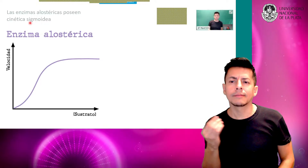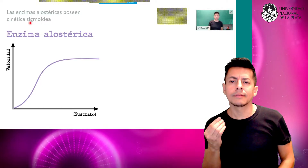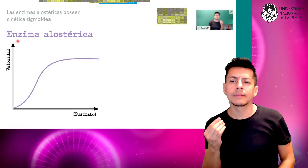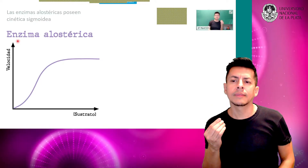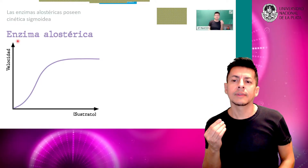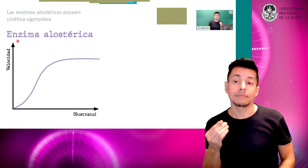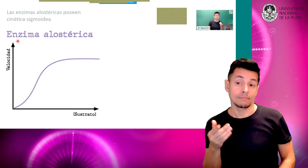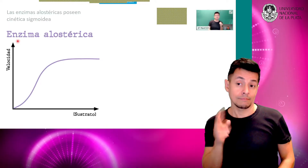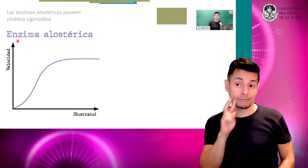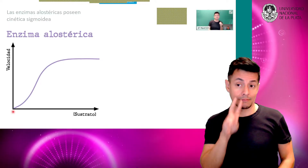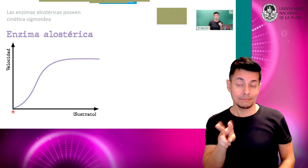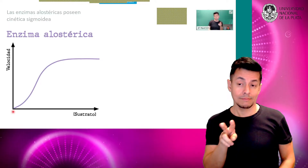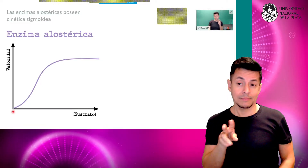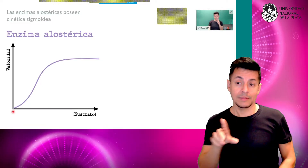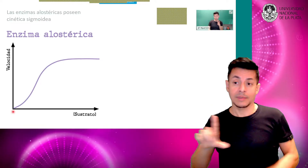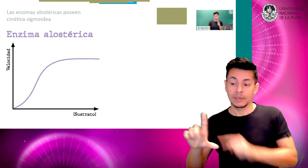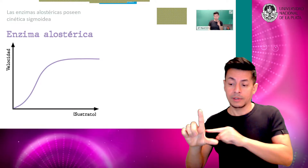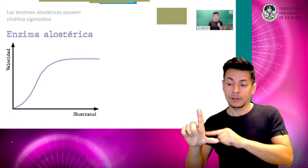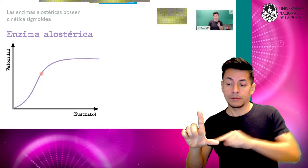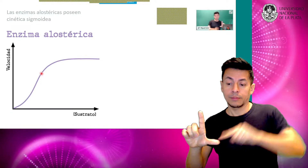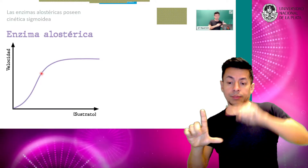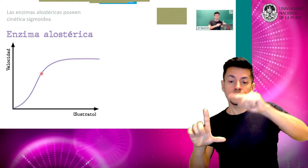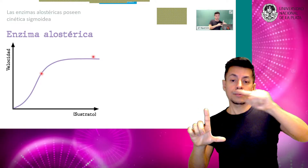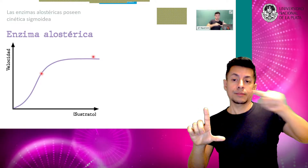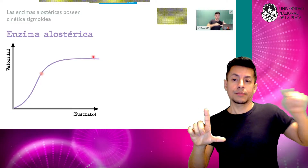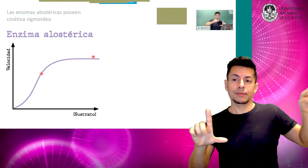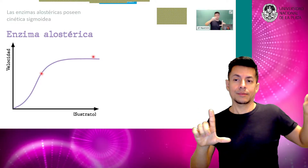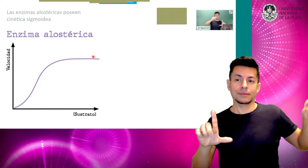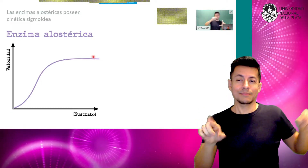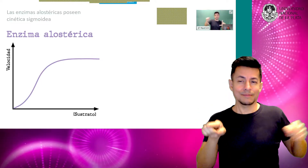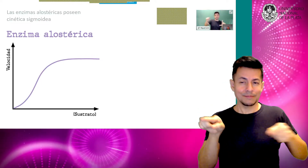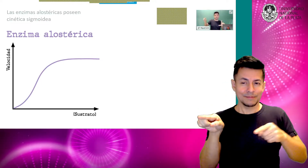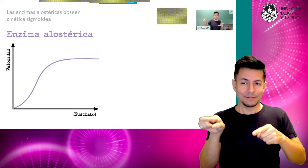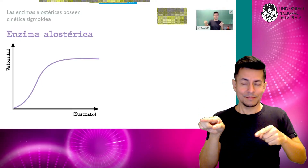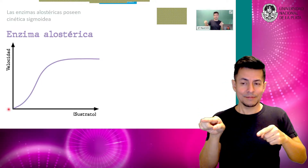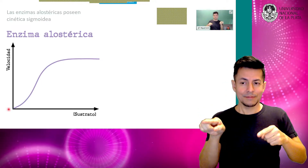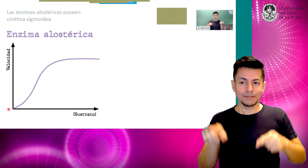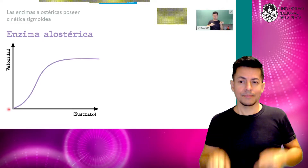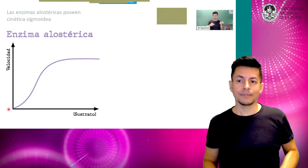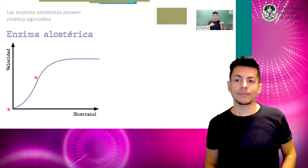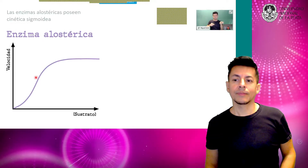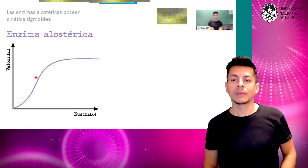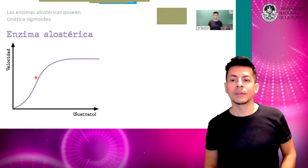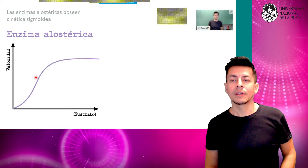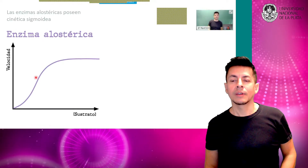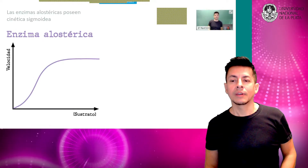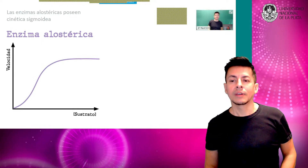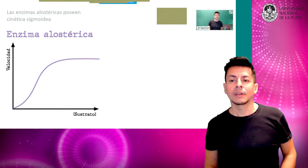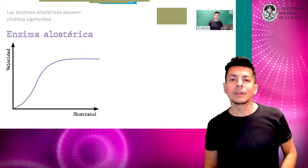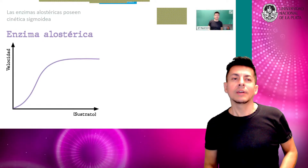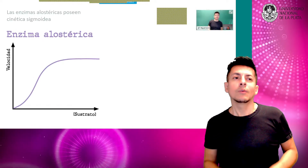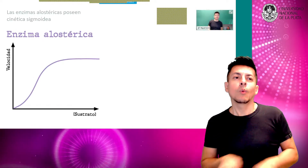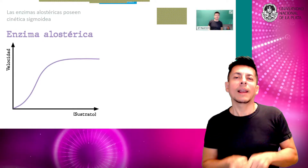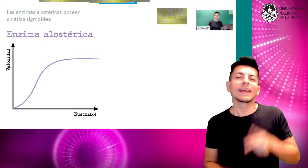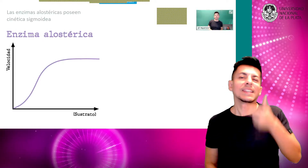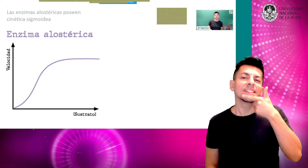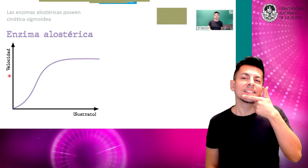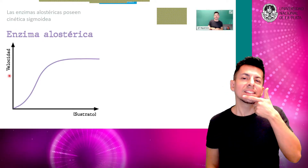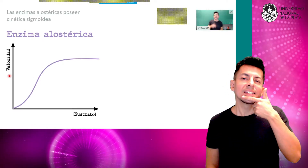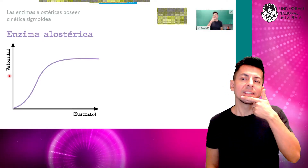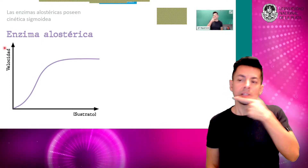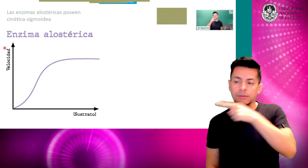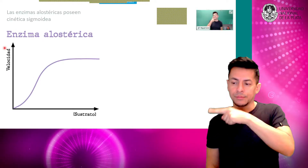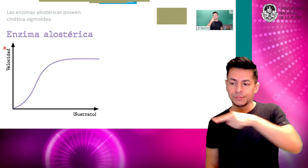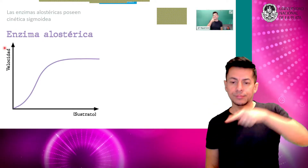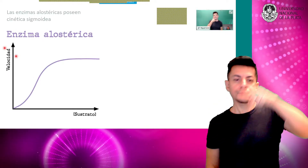sigmoidea. ¿Qué significa que sigmoidea? Que forma una función así como la que vemos en violeta acá, como si fuera una S, ¿sí? Fíjense